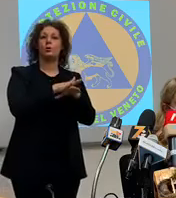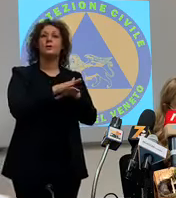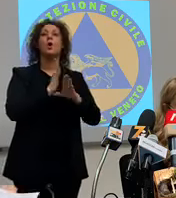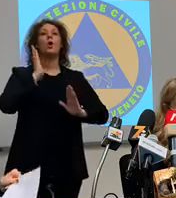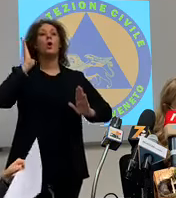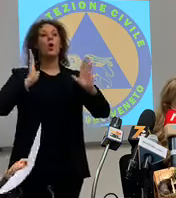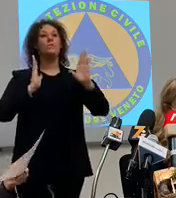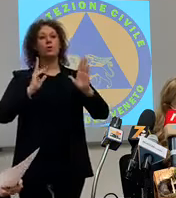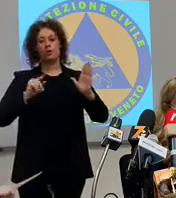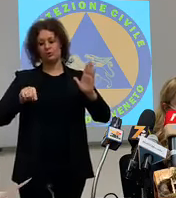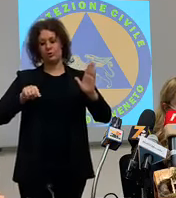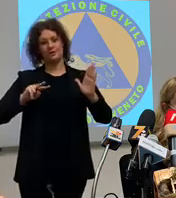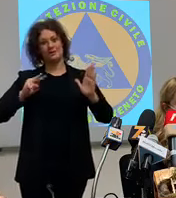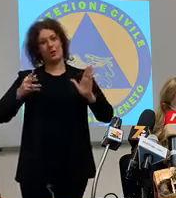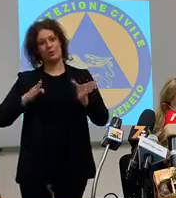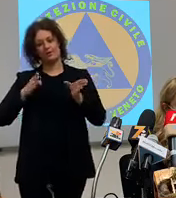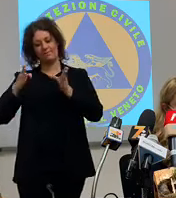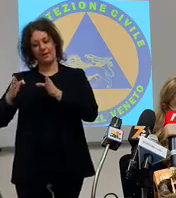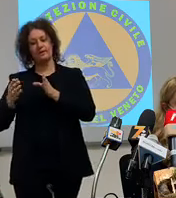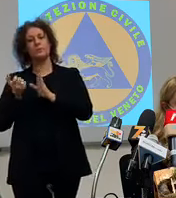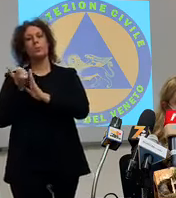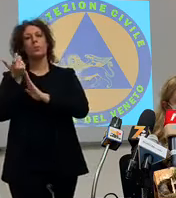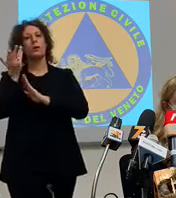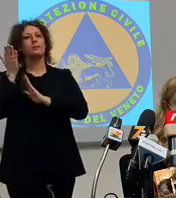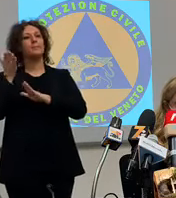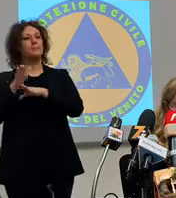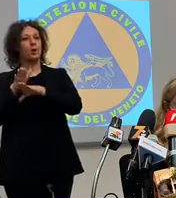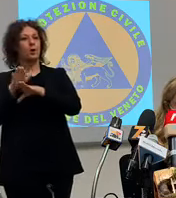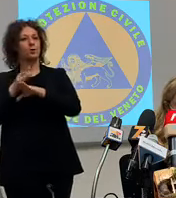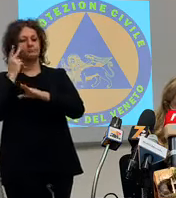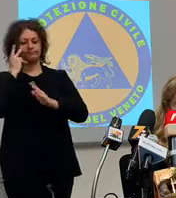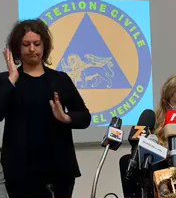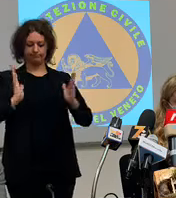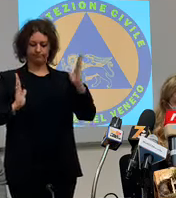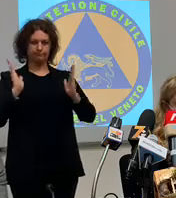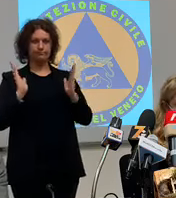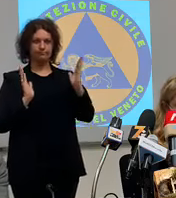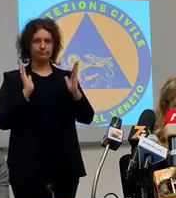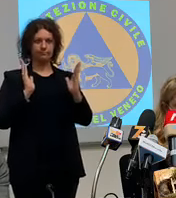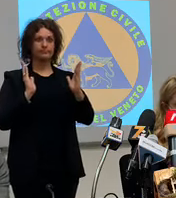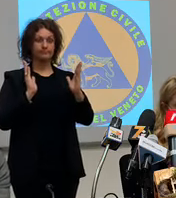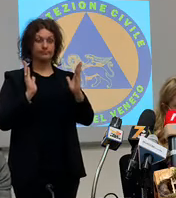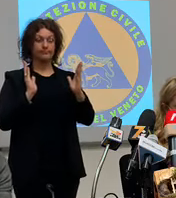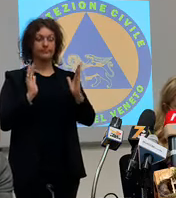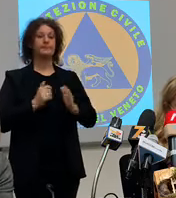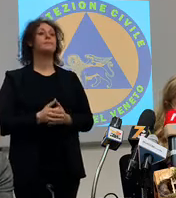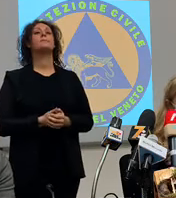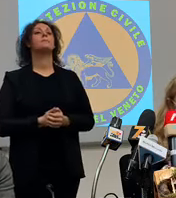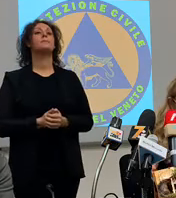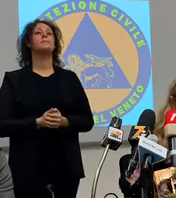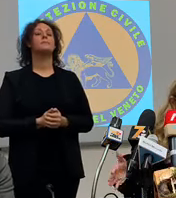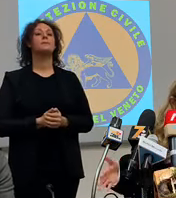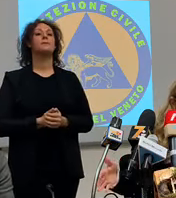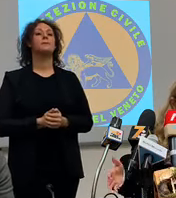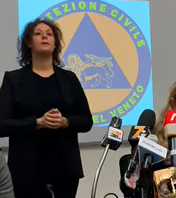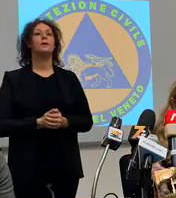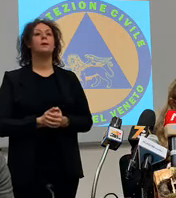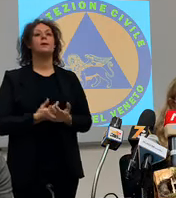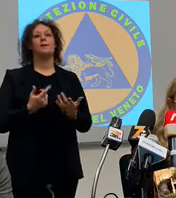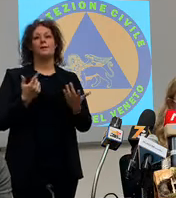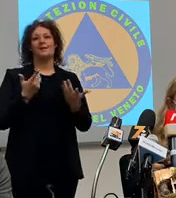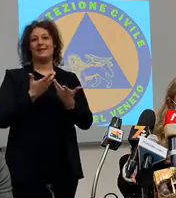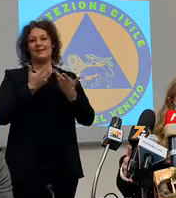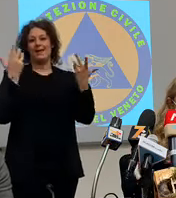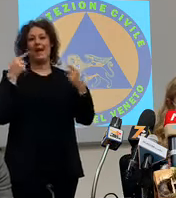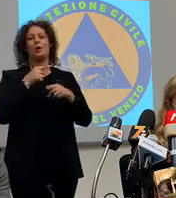entrando adesso e se effettivamente diciamo gli effetti perché poi diciamo la mortalità è l'effetto estremo